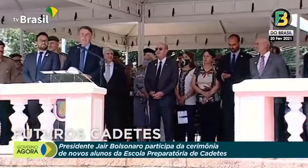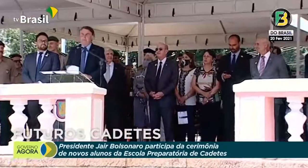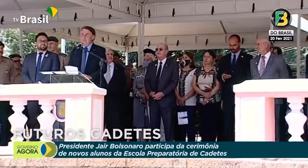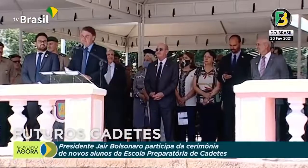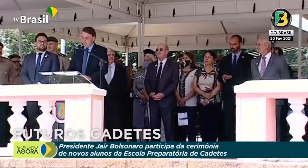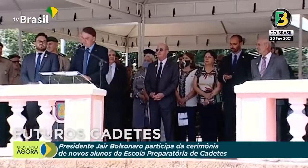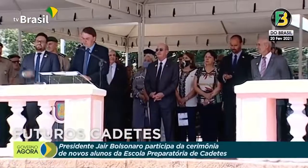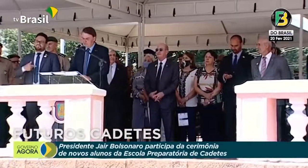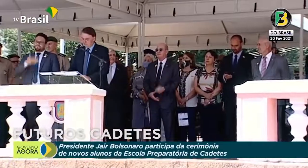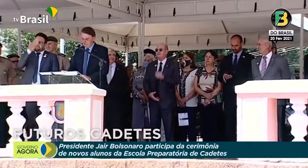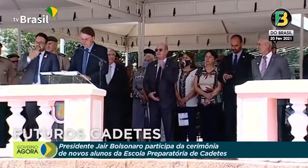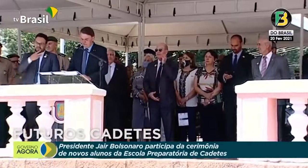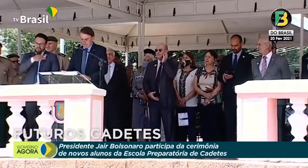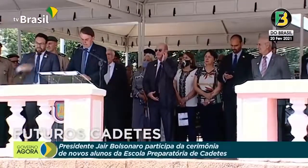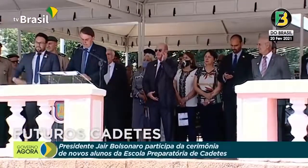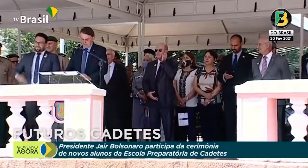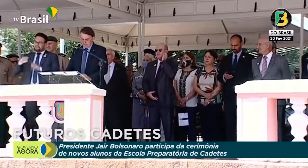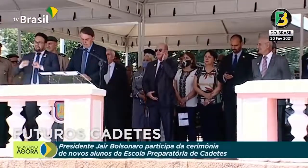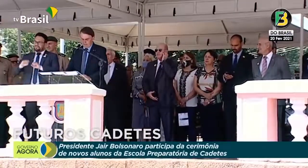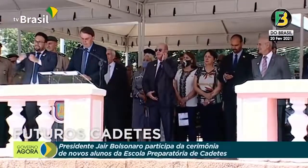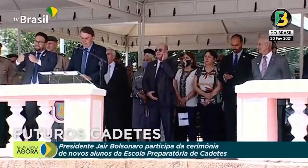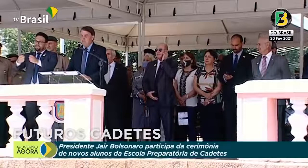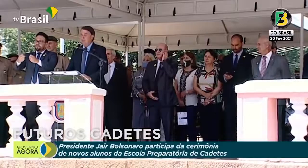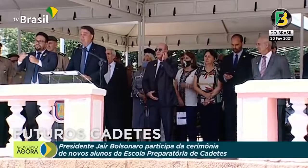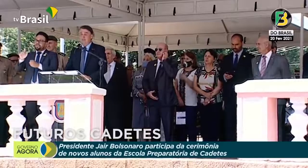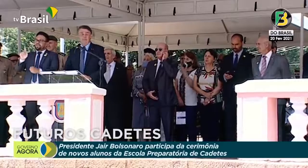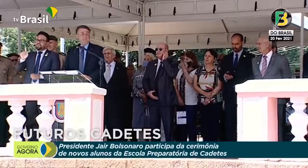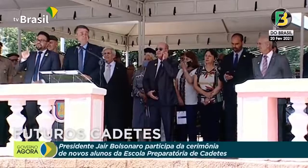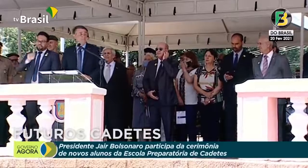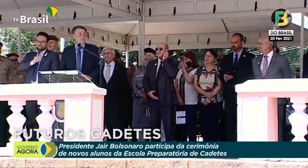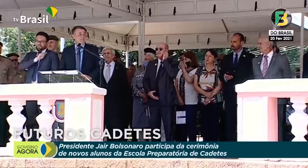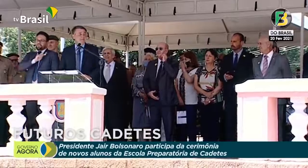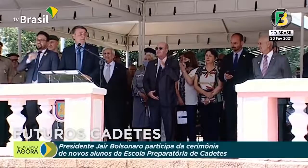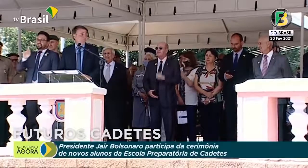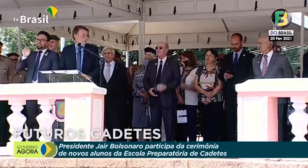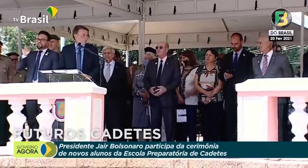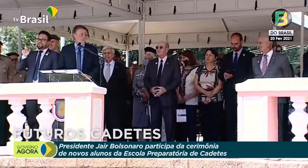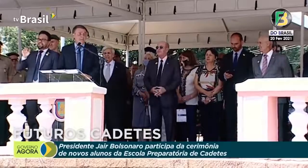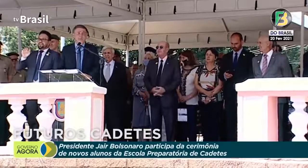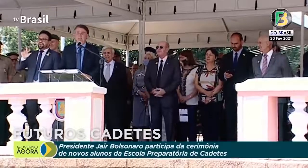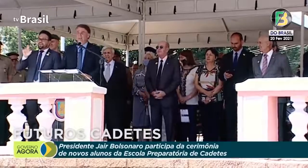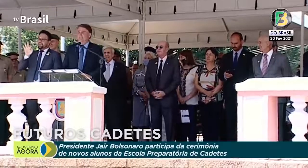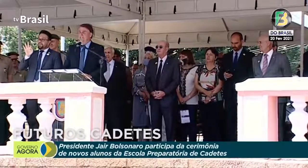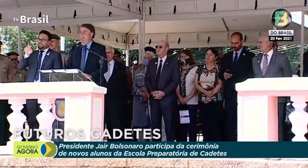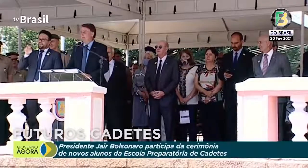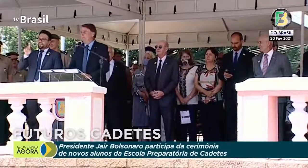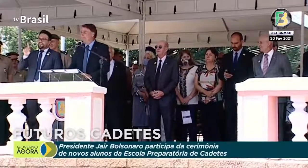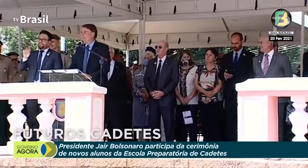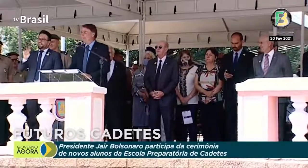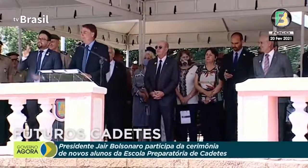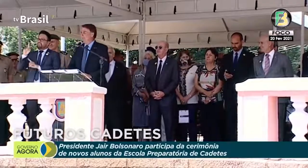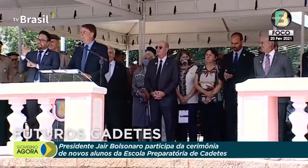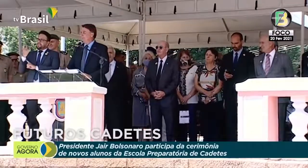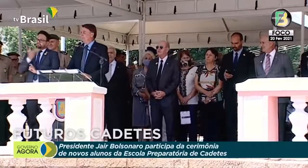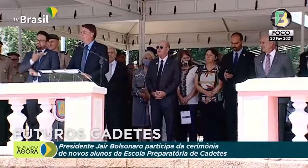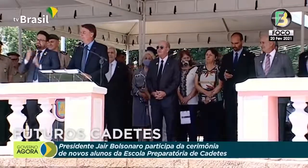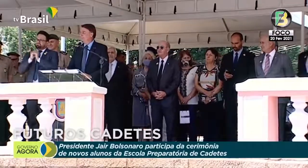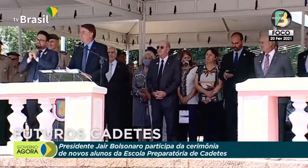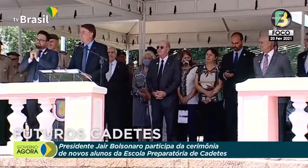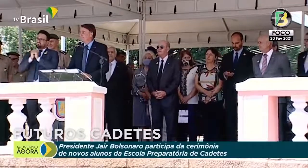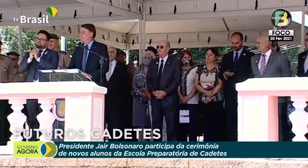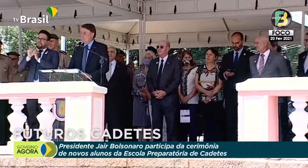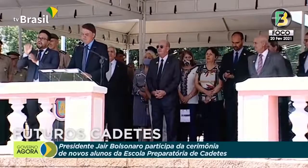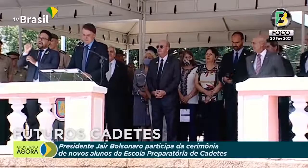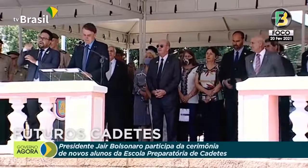Prezado ministro da Defesa, general Fernando Azevedo, meu contemporâneo de Academia Militar das Agulhas Negras,